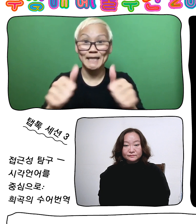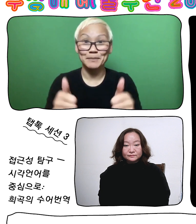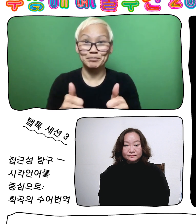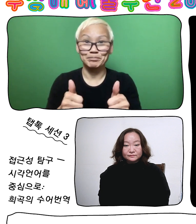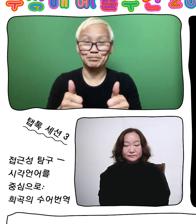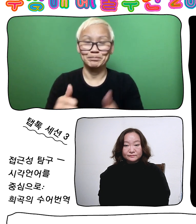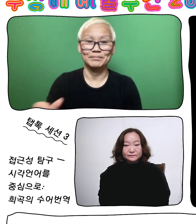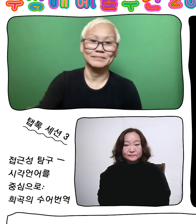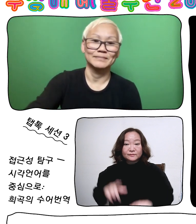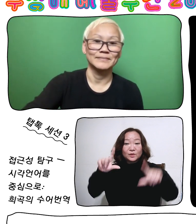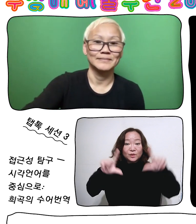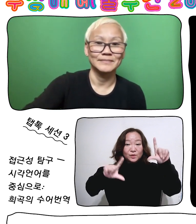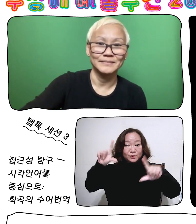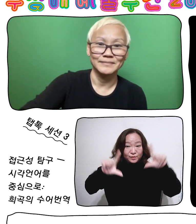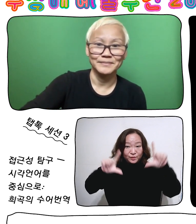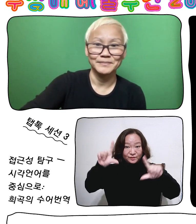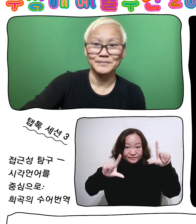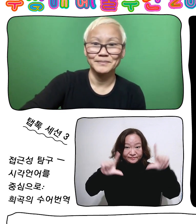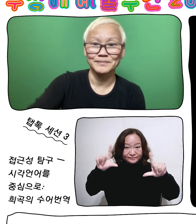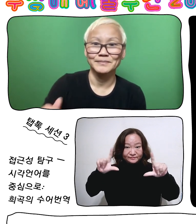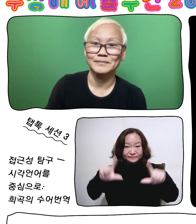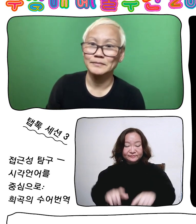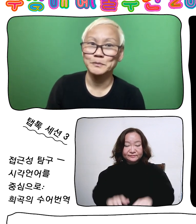다음은 형태입니다.